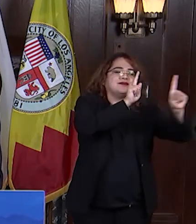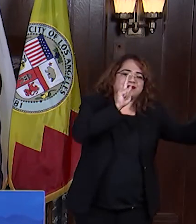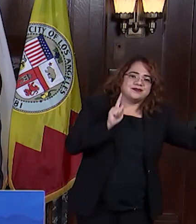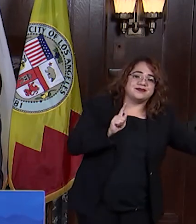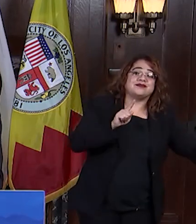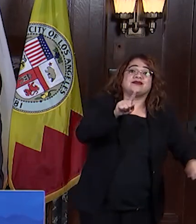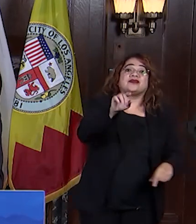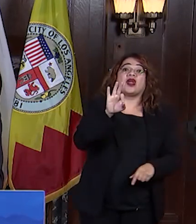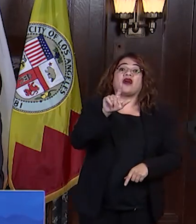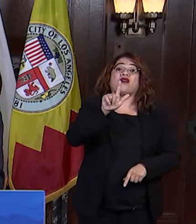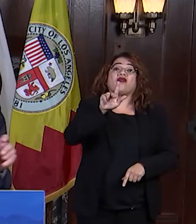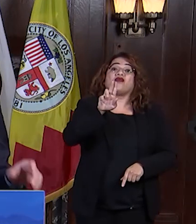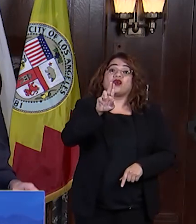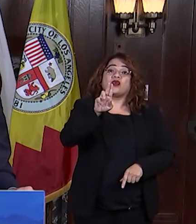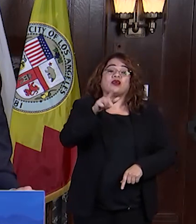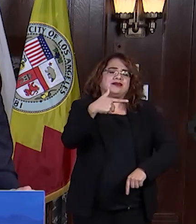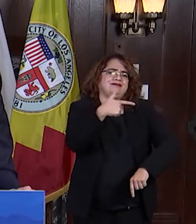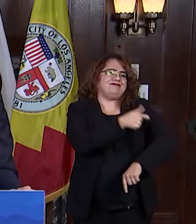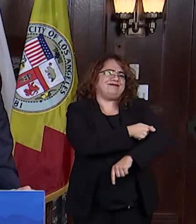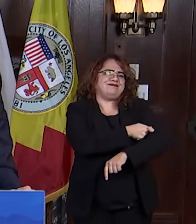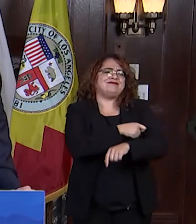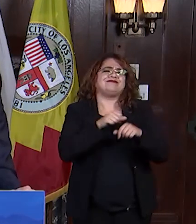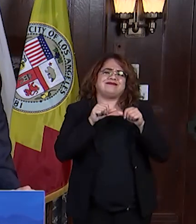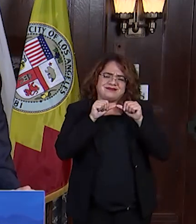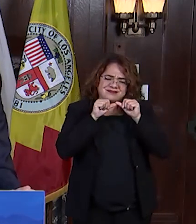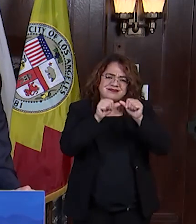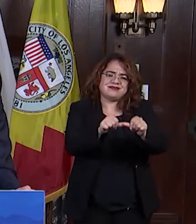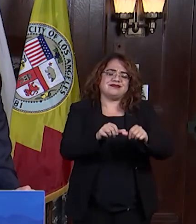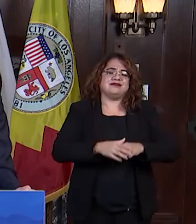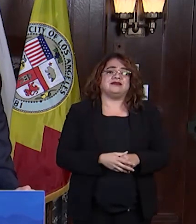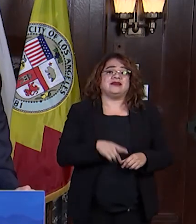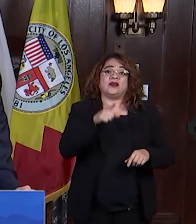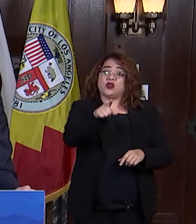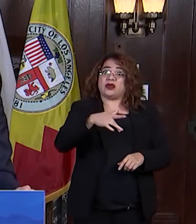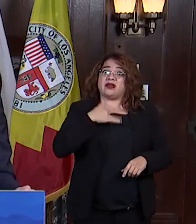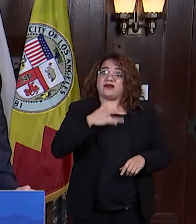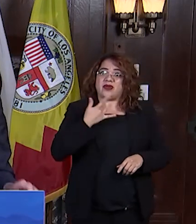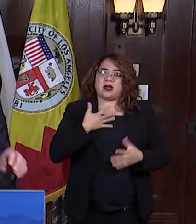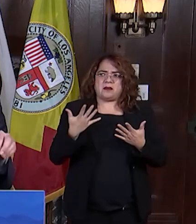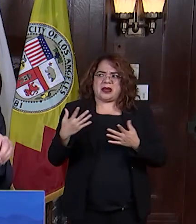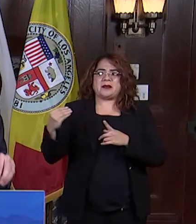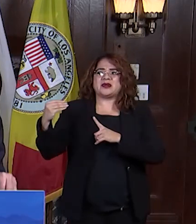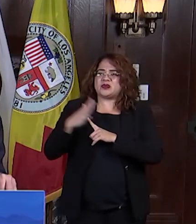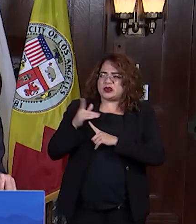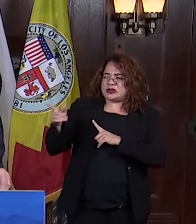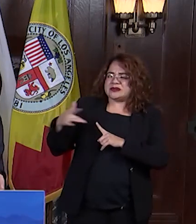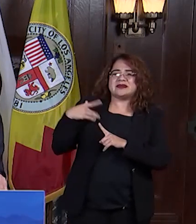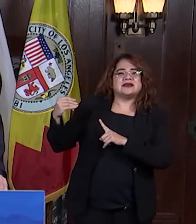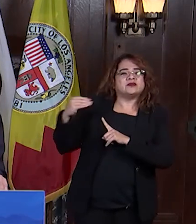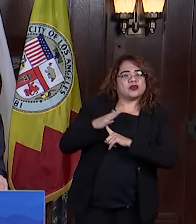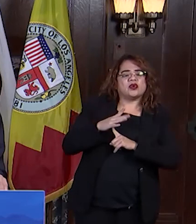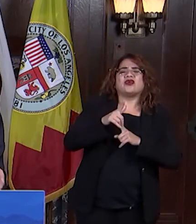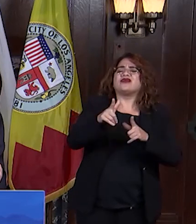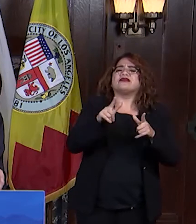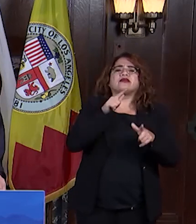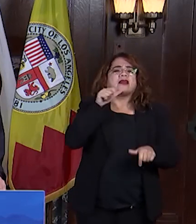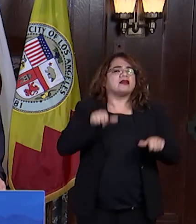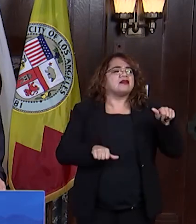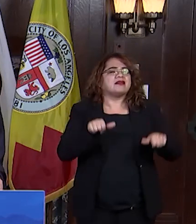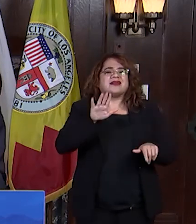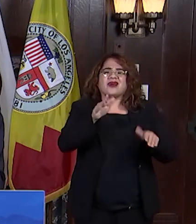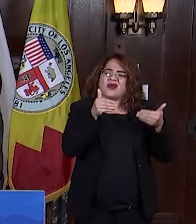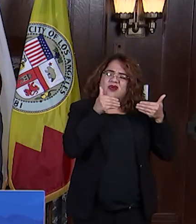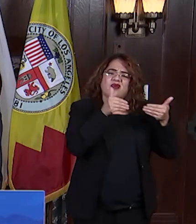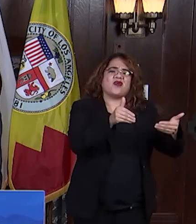ha hecho. Y si piensa es posible que haya sido expuesto al virus, hágase la prueba